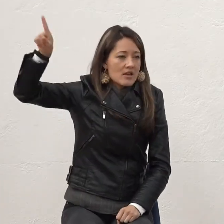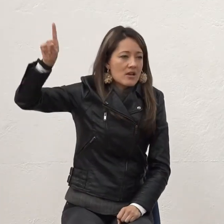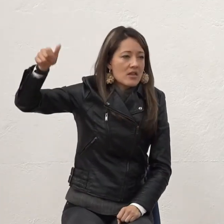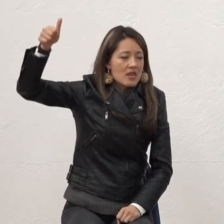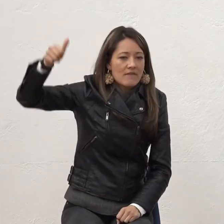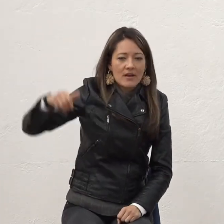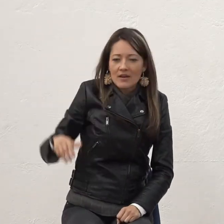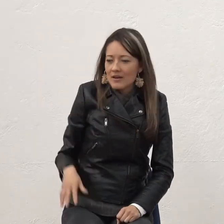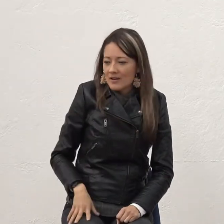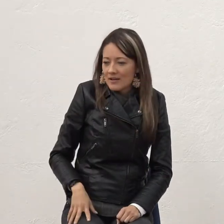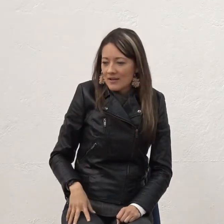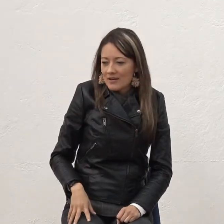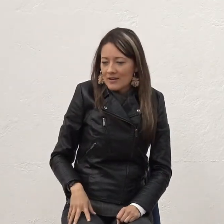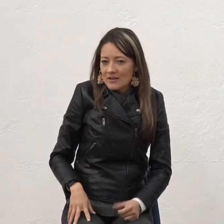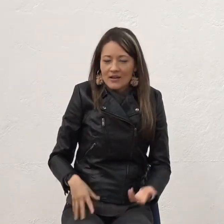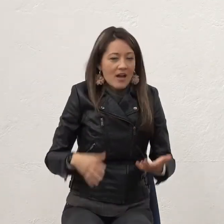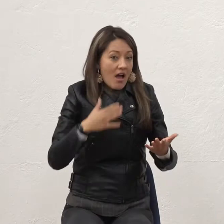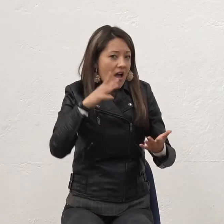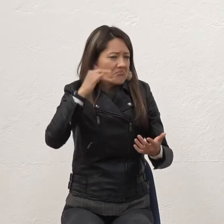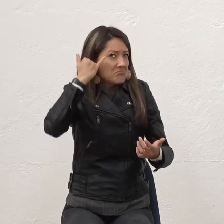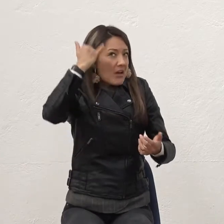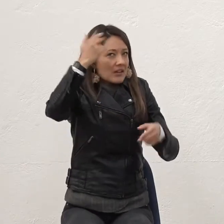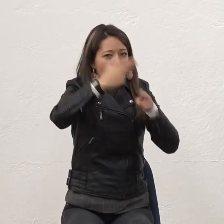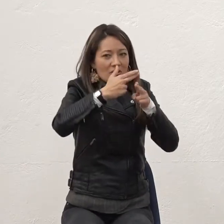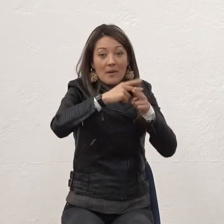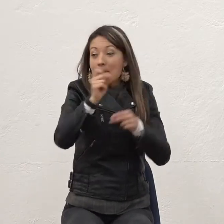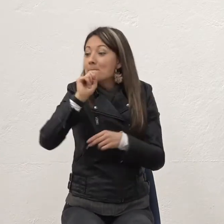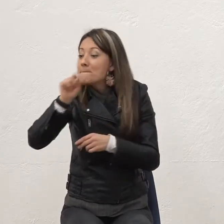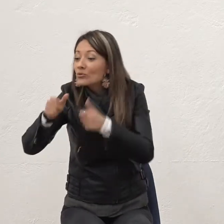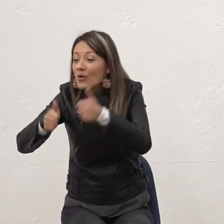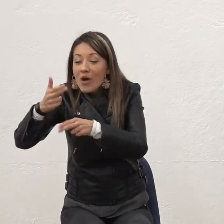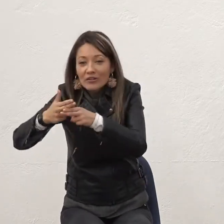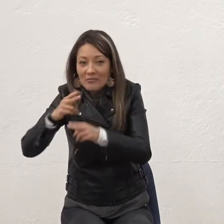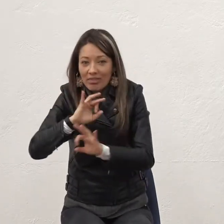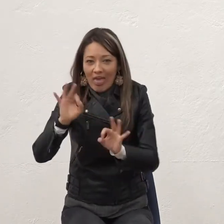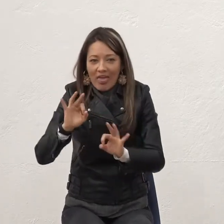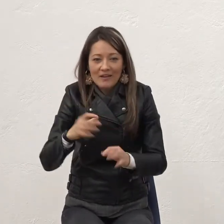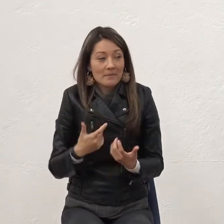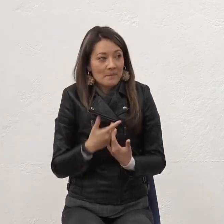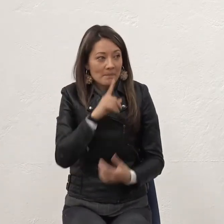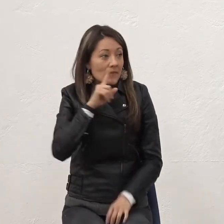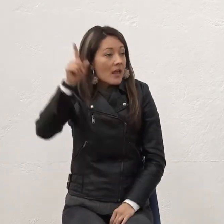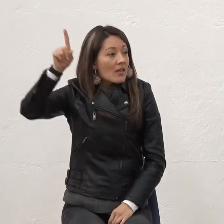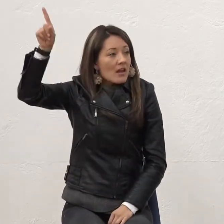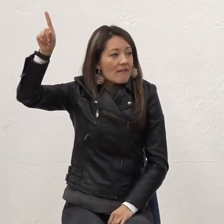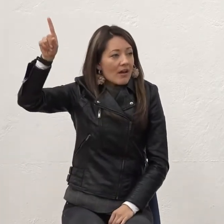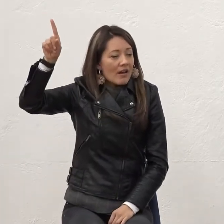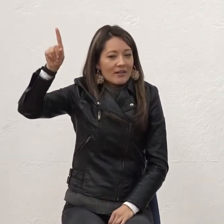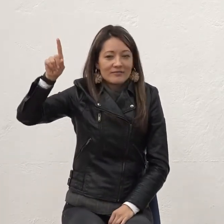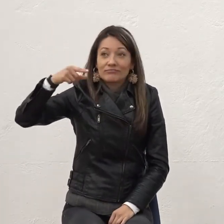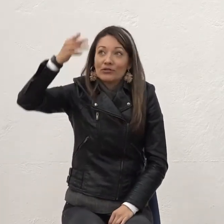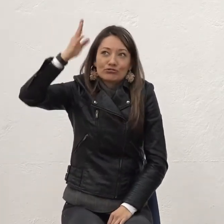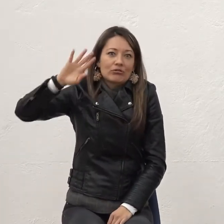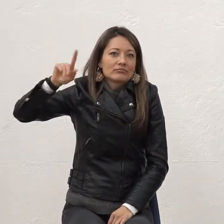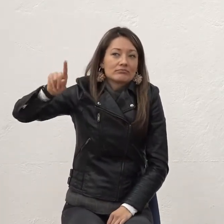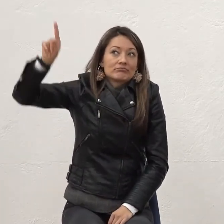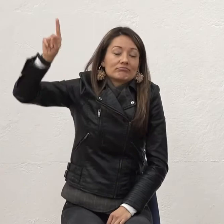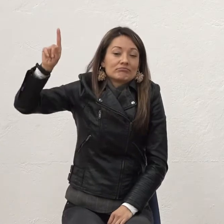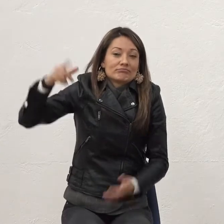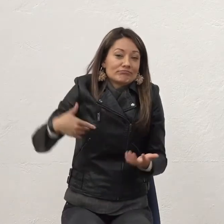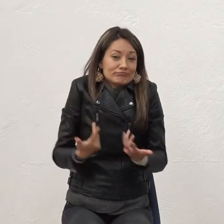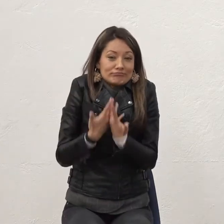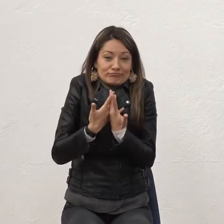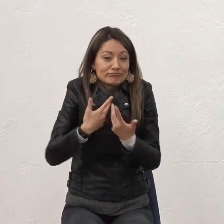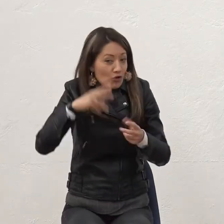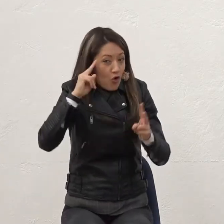él dijo, uy, seguro fue fulano de tal. Él no me preguntó el nombre. Y el de arriba para mí era Dios, porque yo